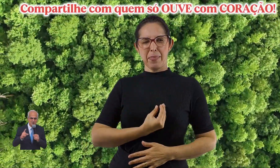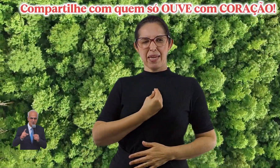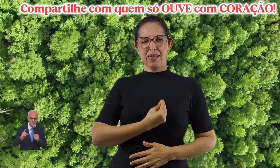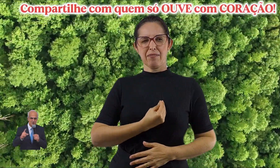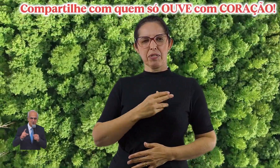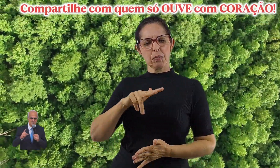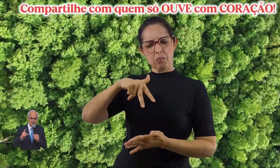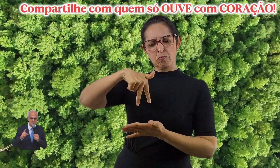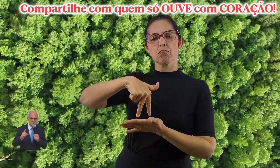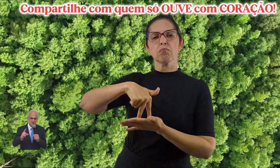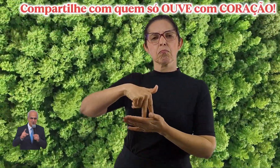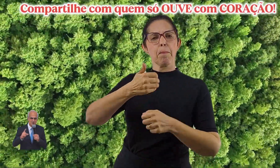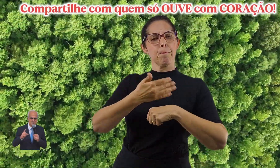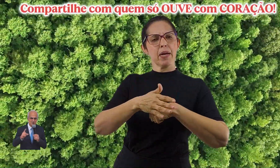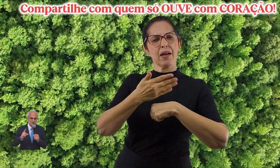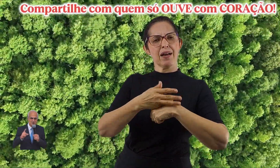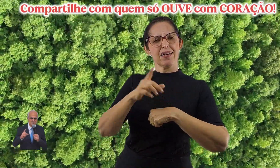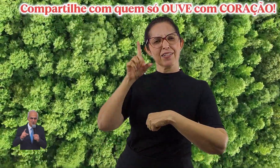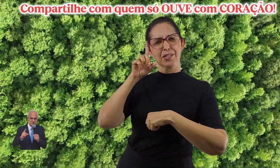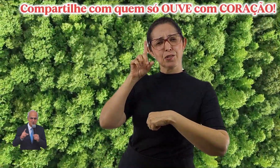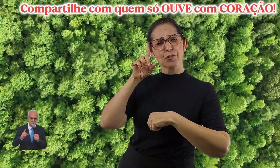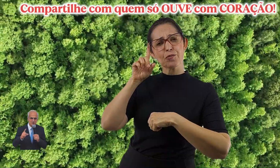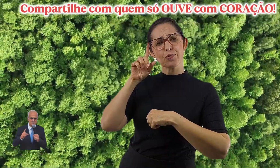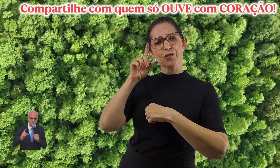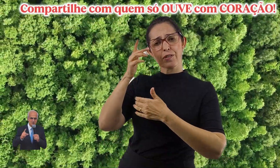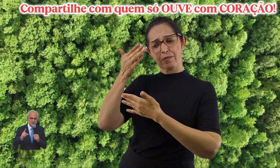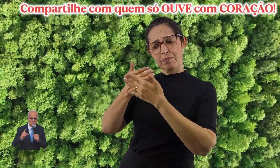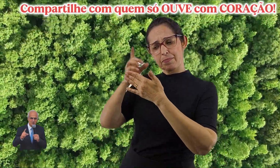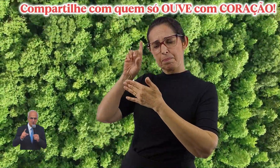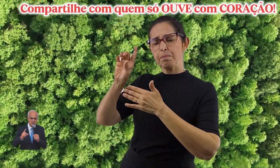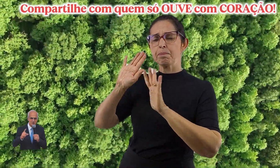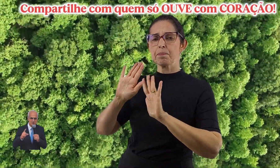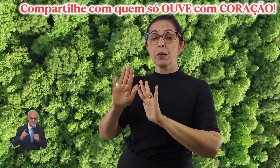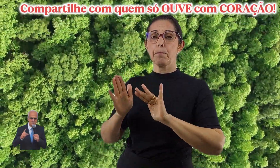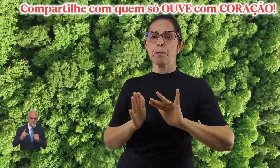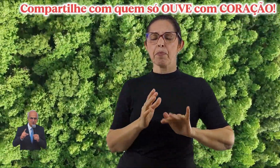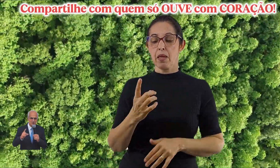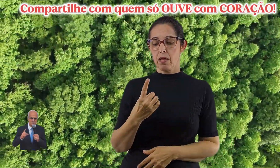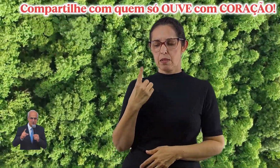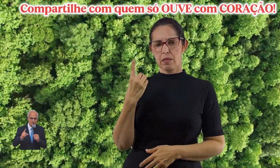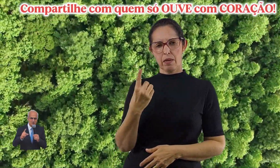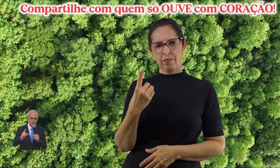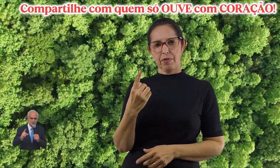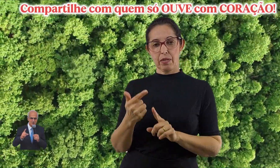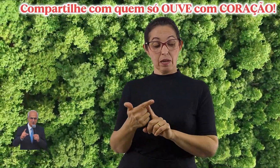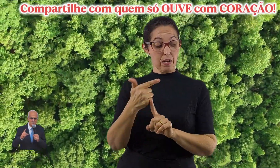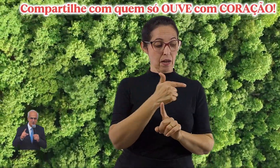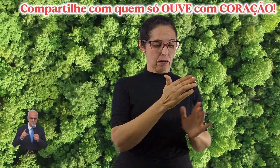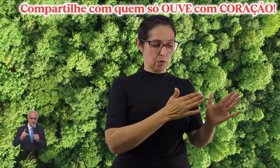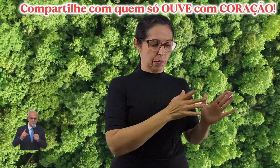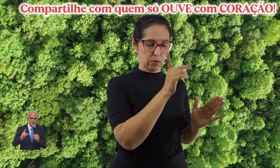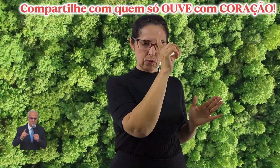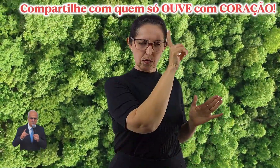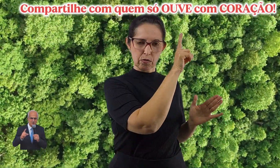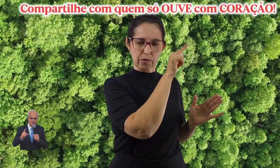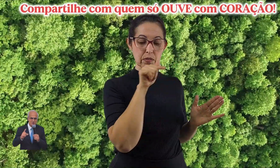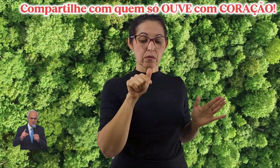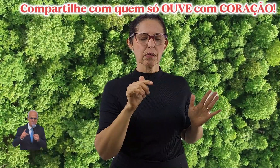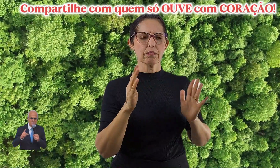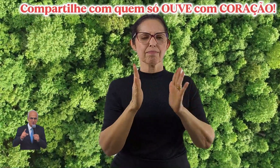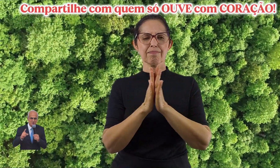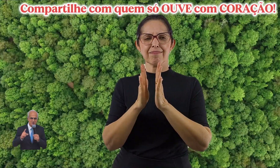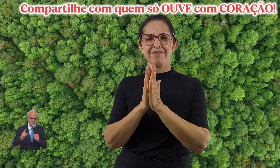Senhor. Davi, ele faz, num momento muito difícil da sua vida, ele clama ao Senhor, e ele clama